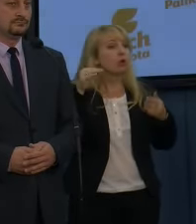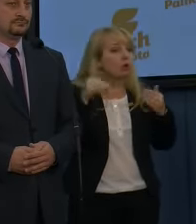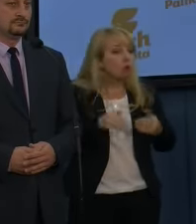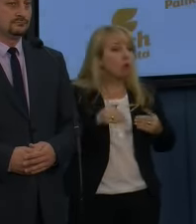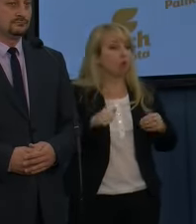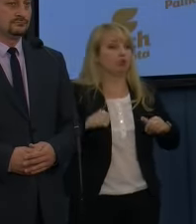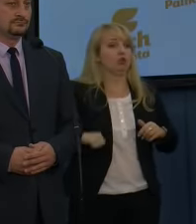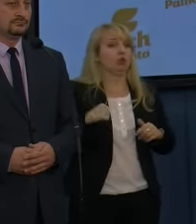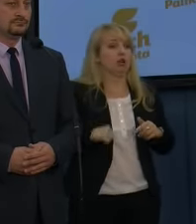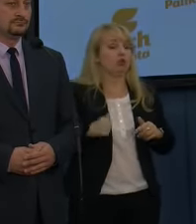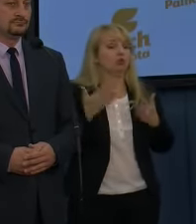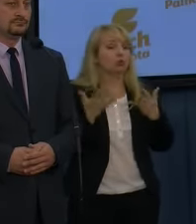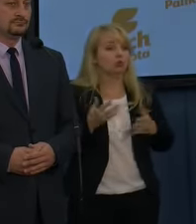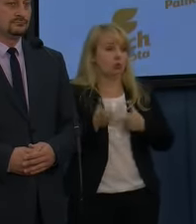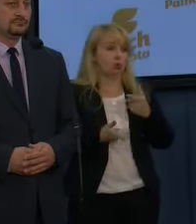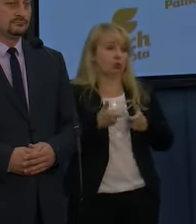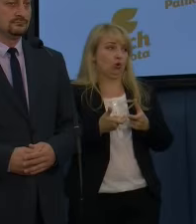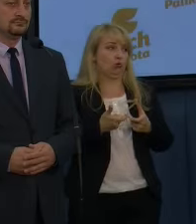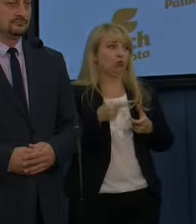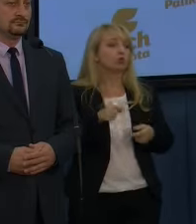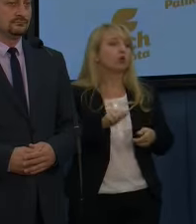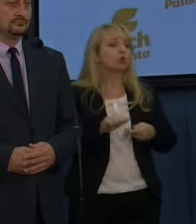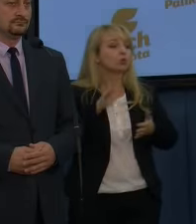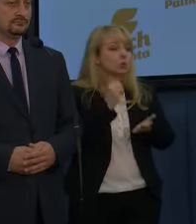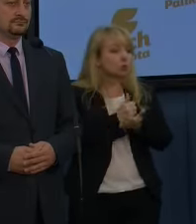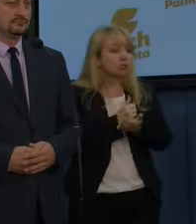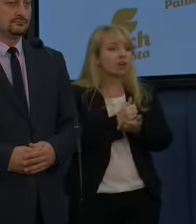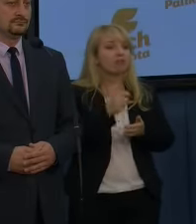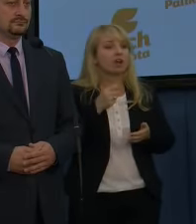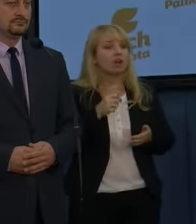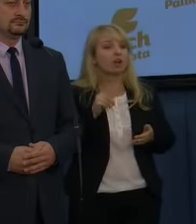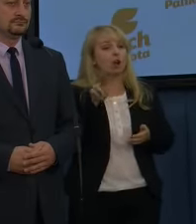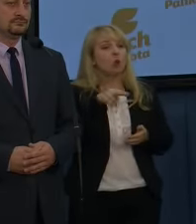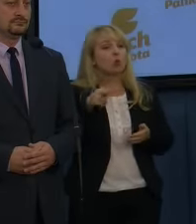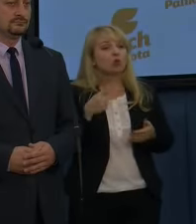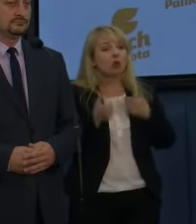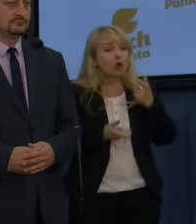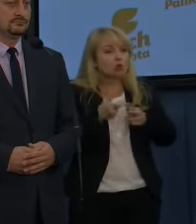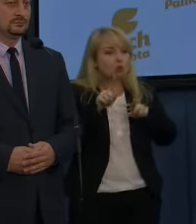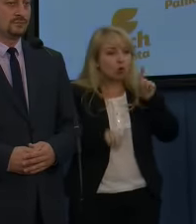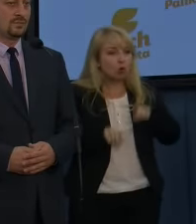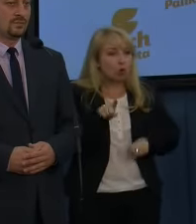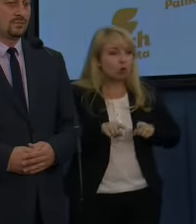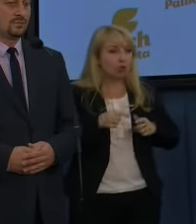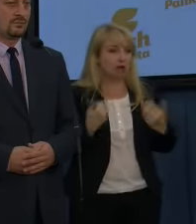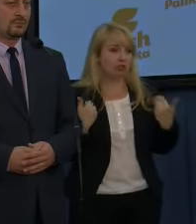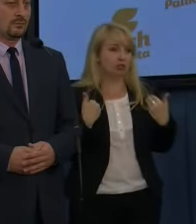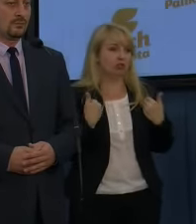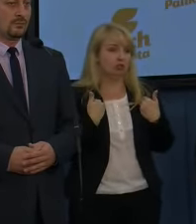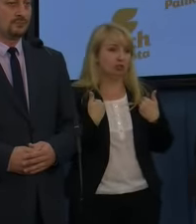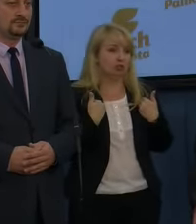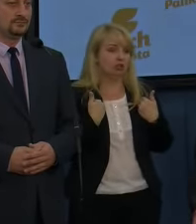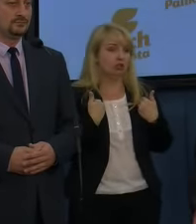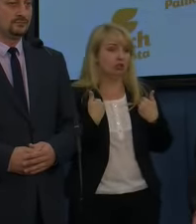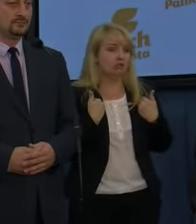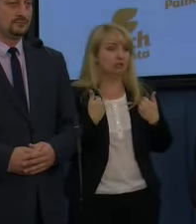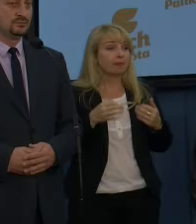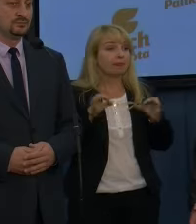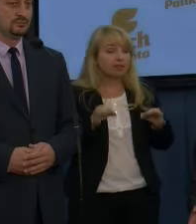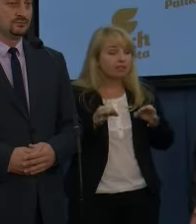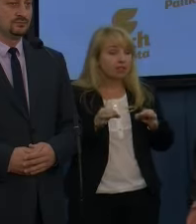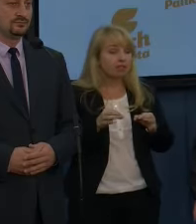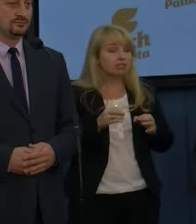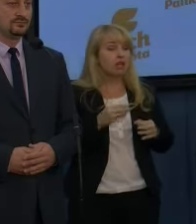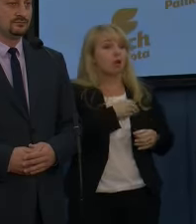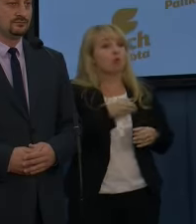Polsce czekają, ustawę normalizującą sytuację, bo mamy w tej chwili sytuację nienormalną. Nie może być tak, żeby Polki miały